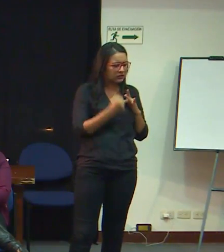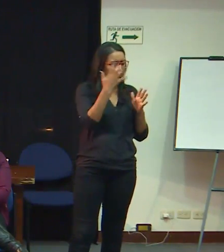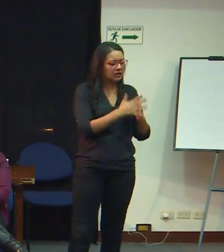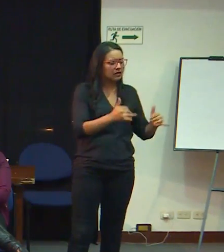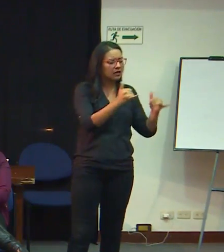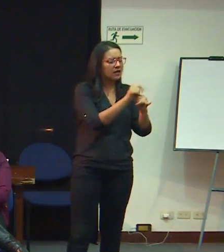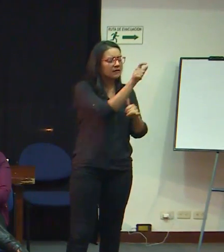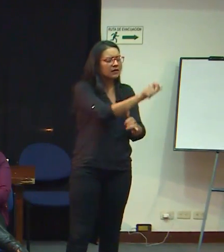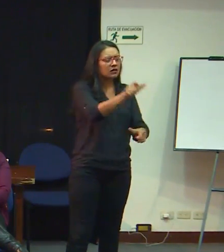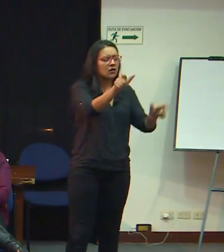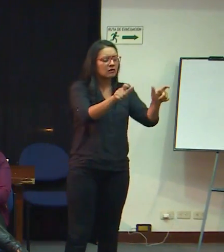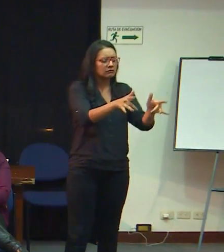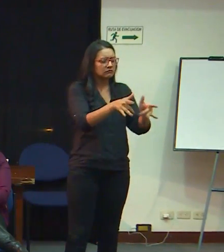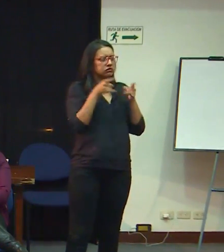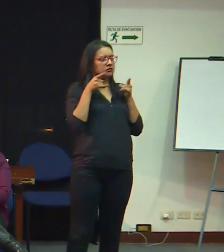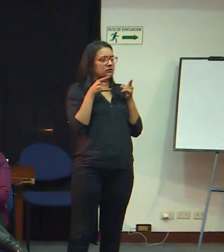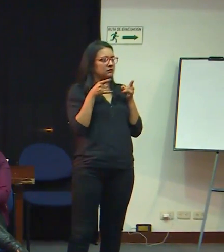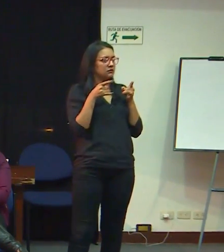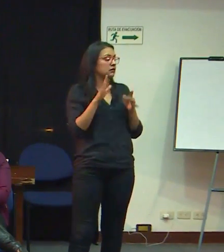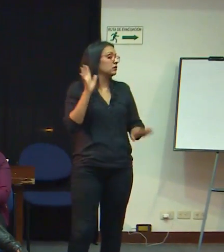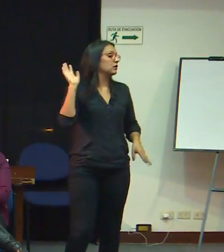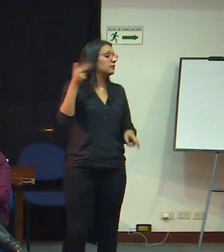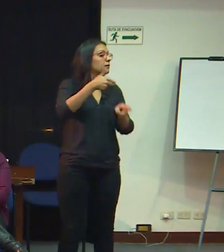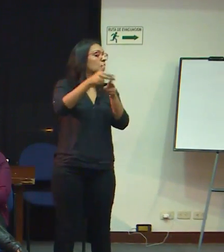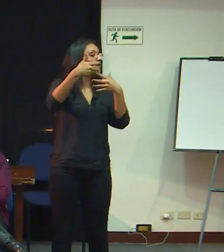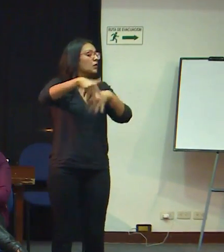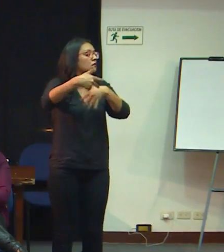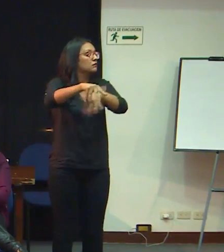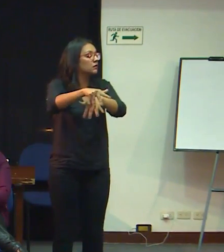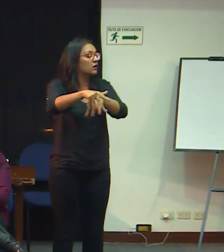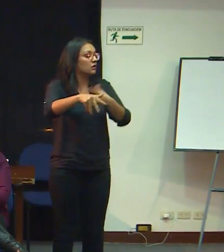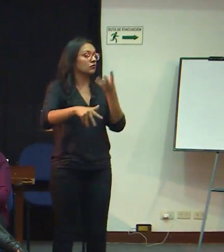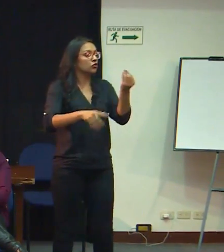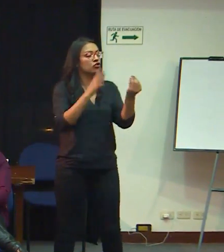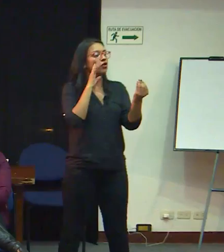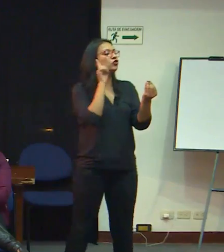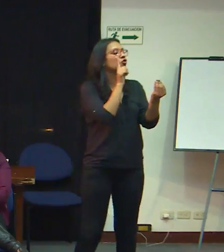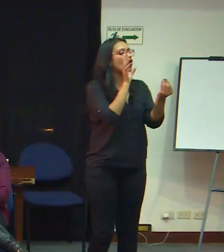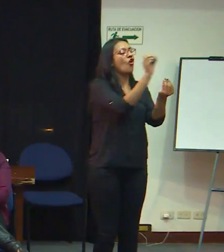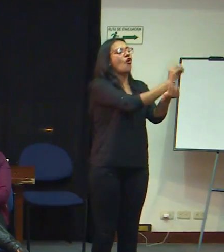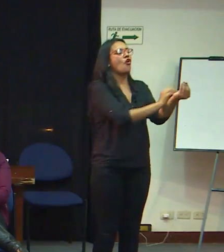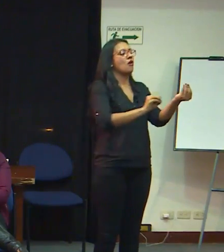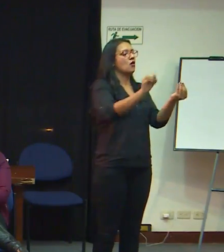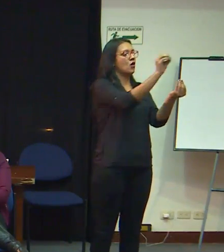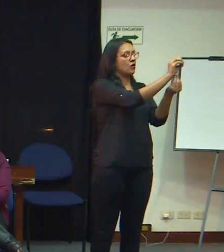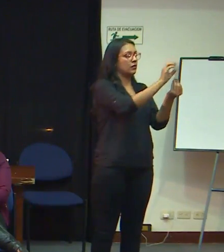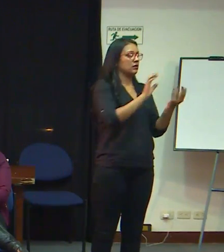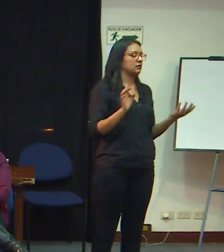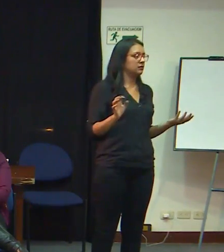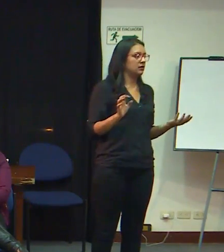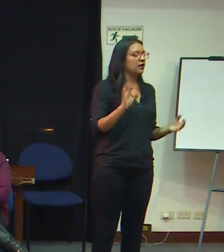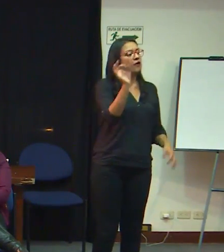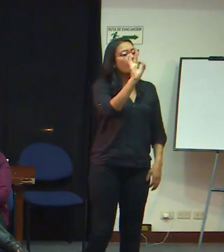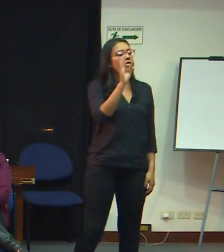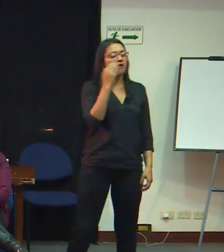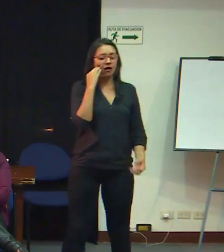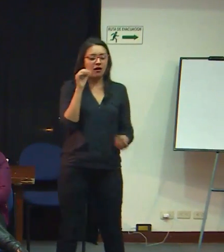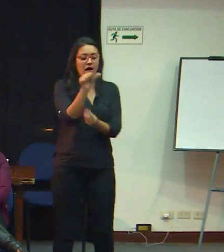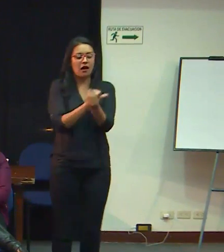otros. Porque si no, la próxima marcha es entonces entre los sordos hombres. O bueno, la mujer